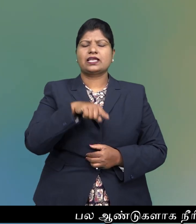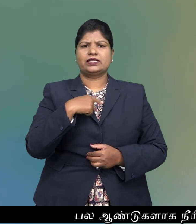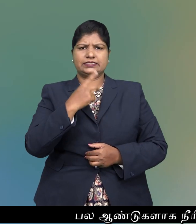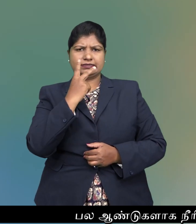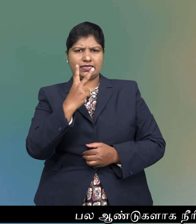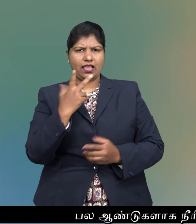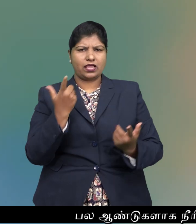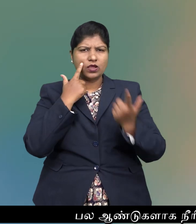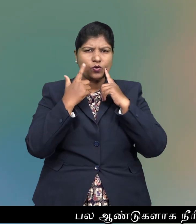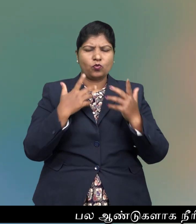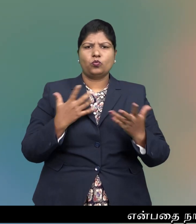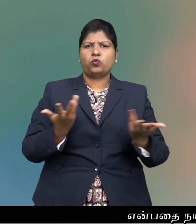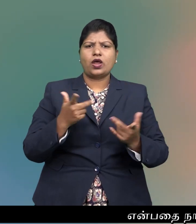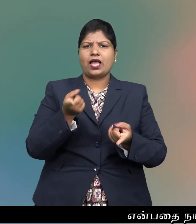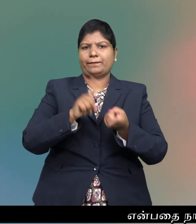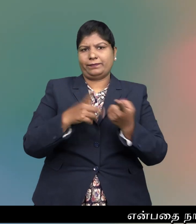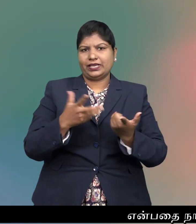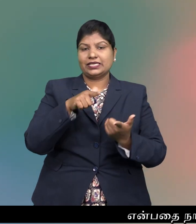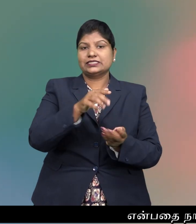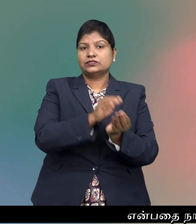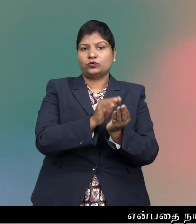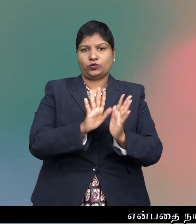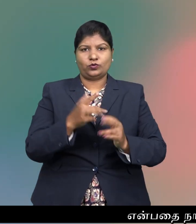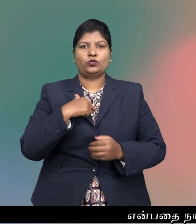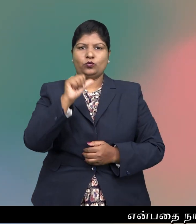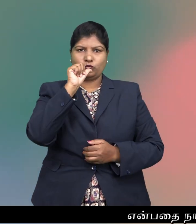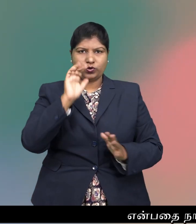இருப்புக்கு என்ன நடக்கிறது என்பதை நாம் தீர்மானிக்க முடியும்.